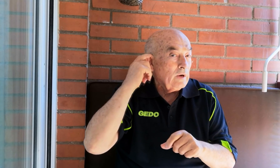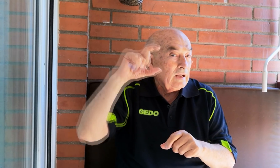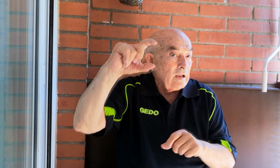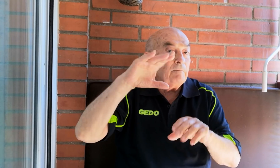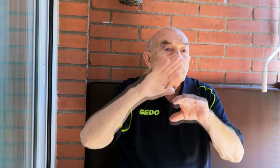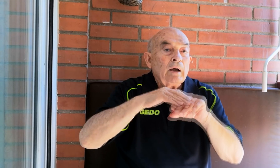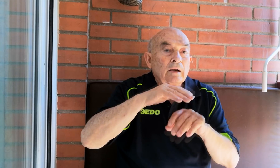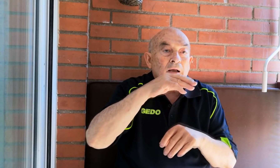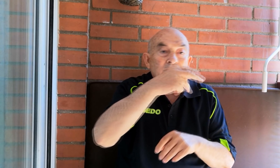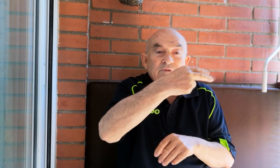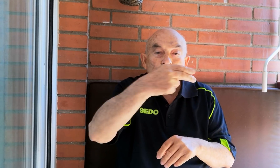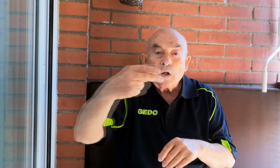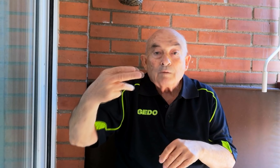Catalunya es pogués subtitular.